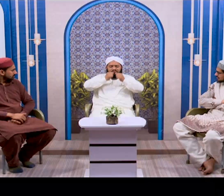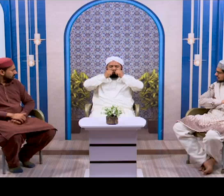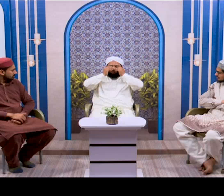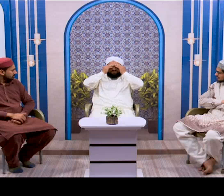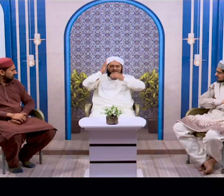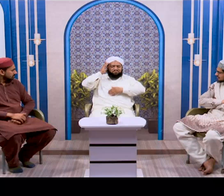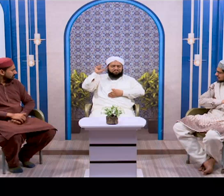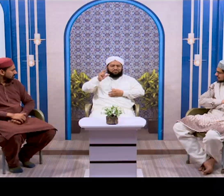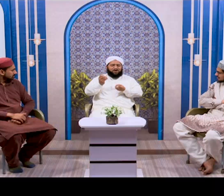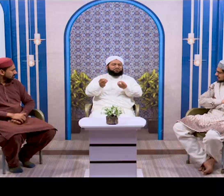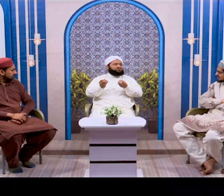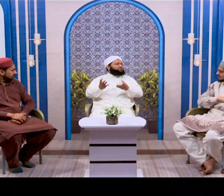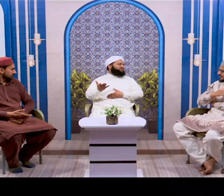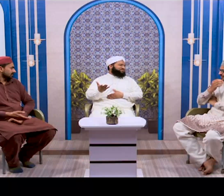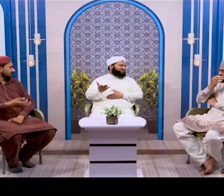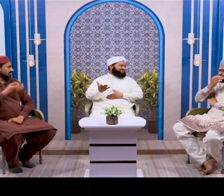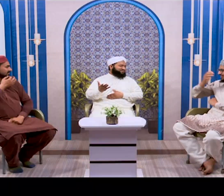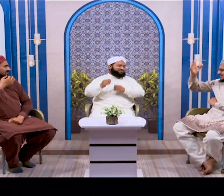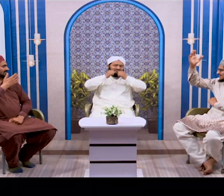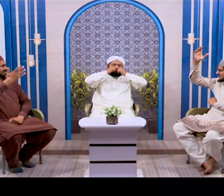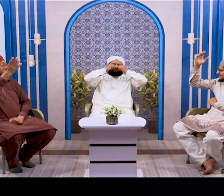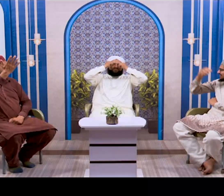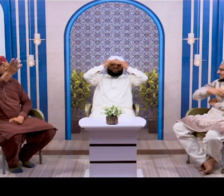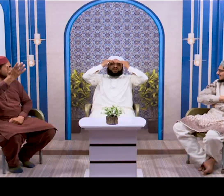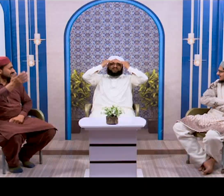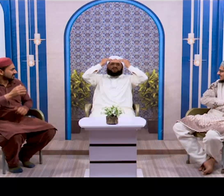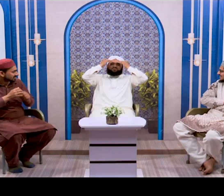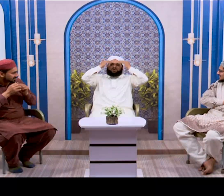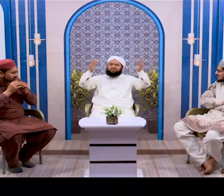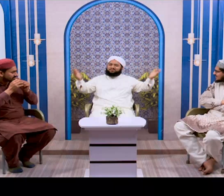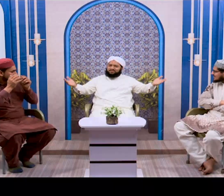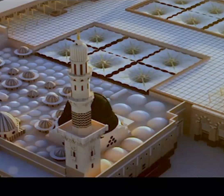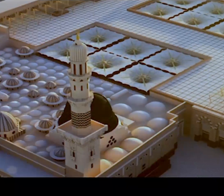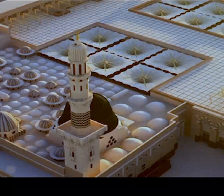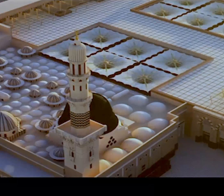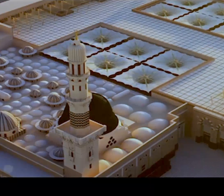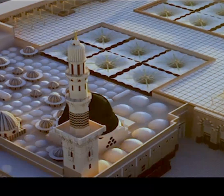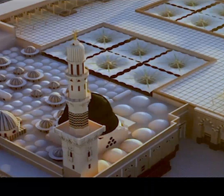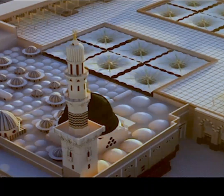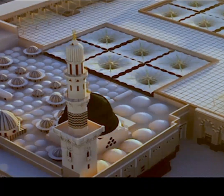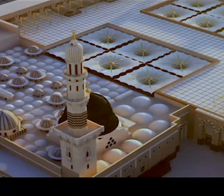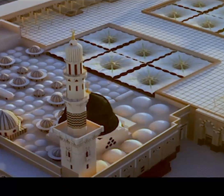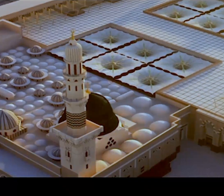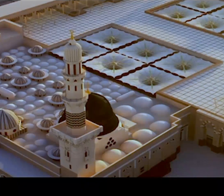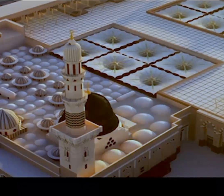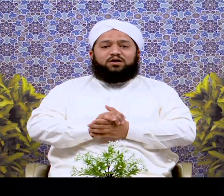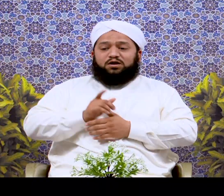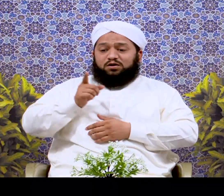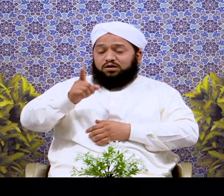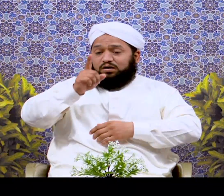اور اسی وقت دائرہ اسلام میں داخل ہو گیا۔ صلو علی الحبیب صلی اللہ علی محمد۔ پادری نے